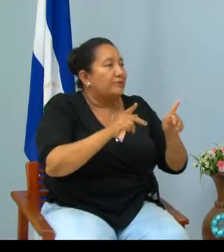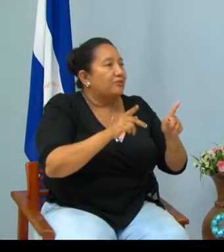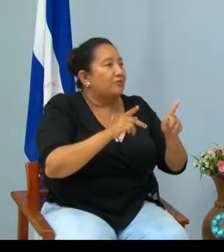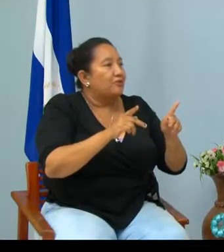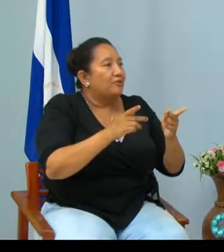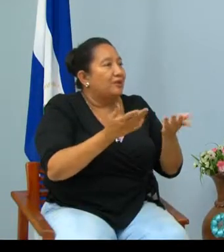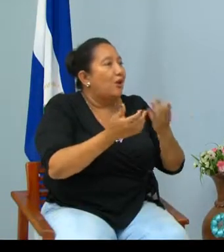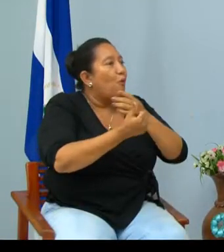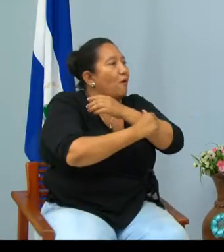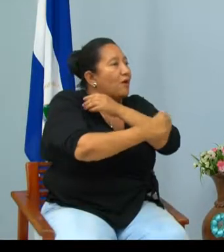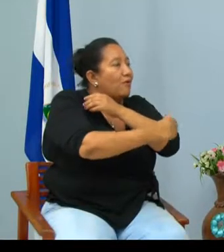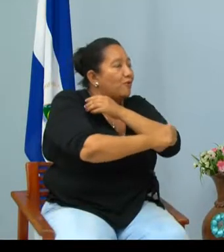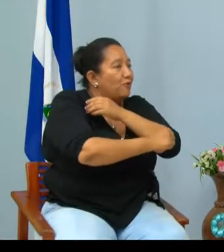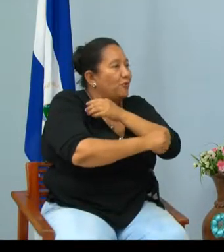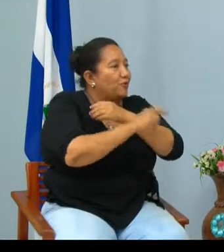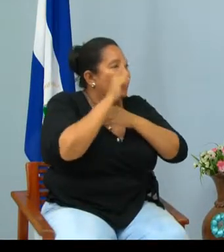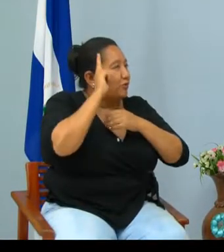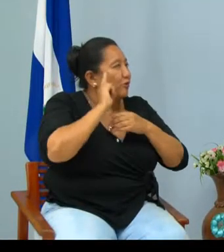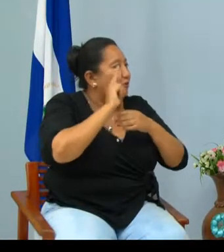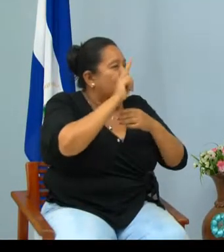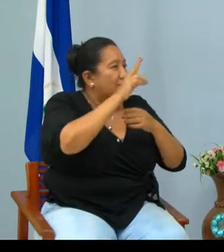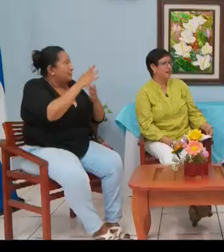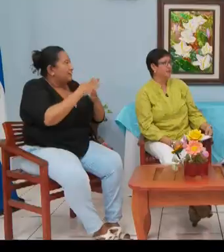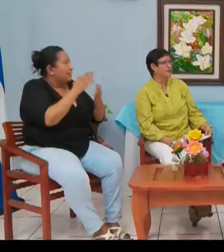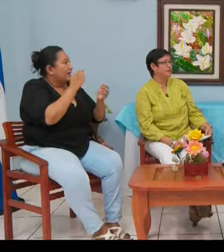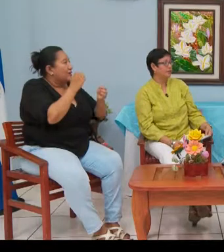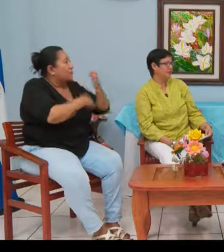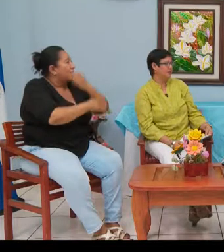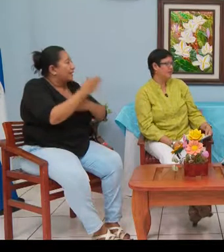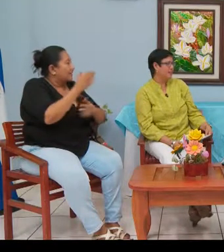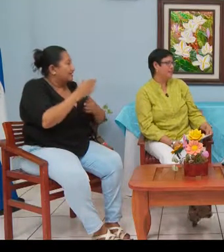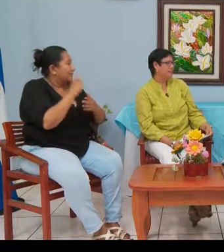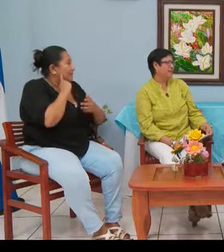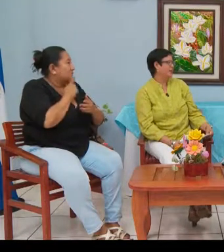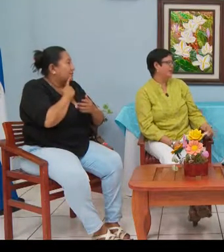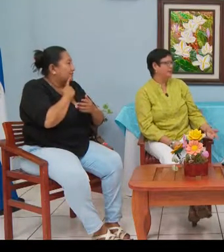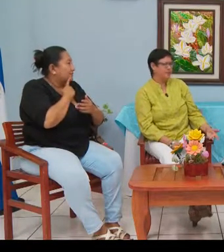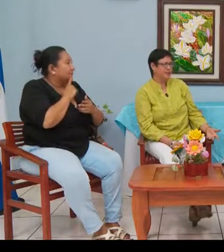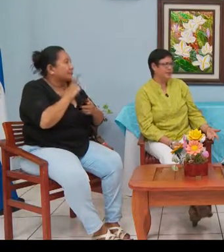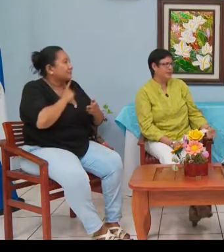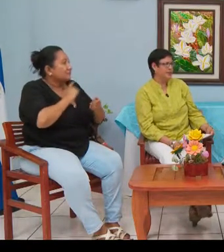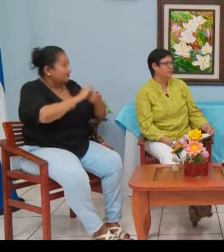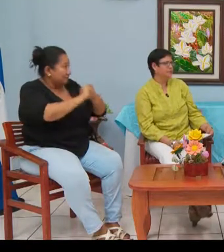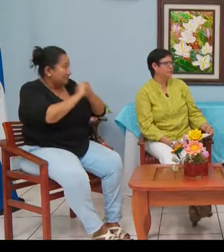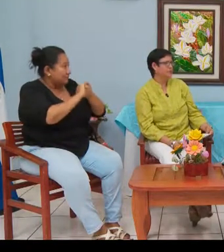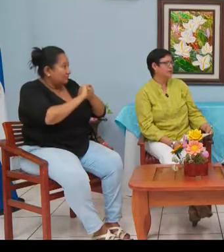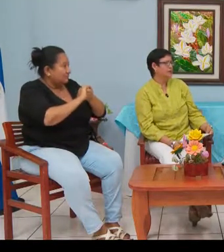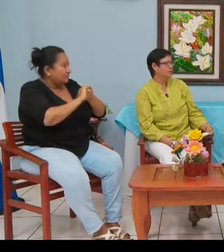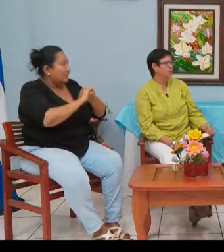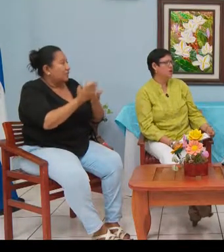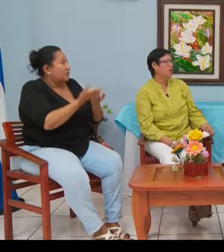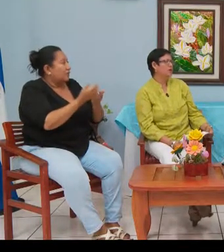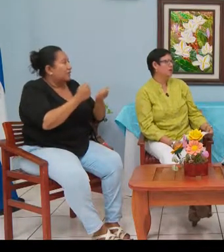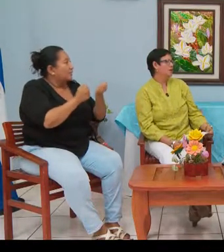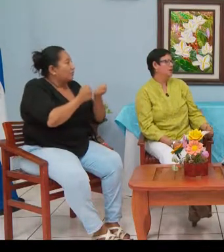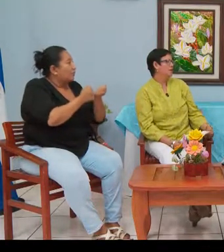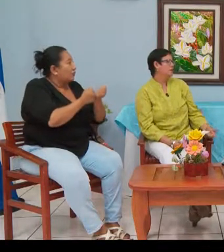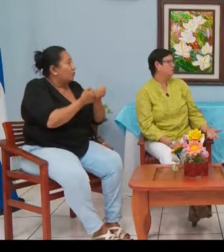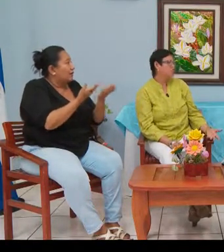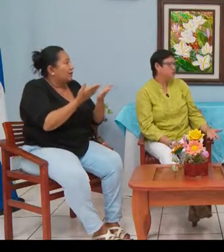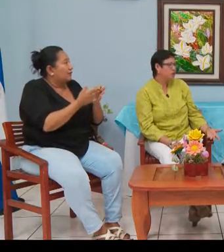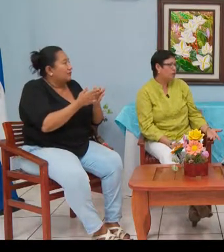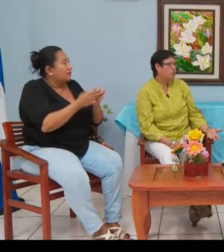condición de tener una discapacidad auditiva. ¿Tenés compañeros de clase con tu misma condición